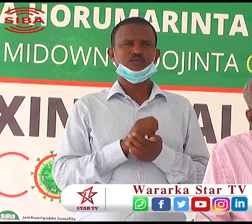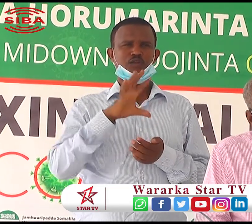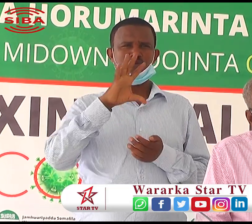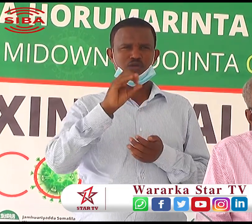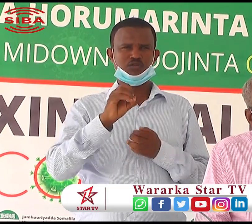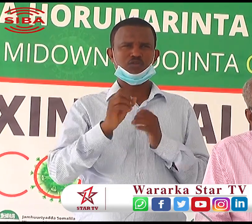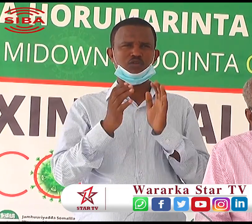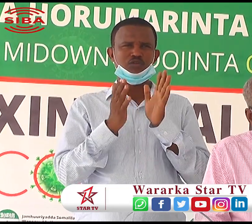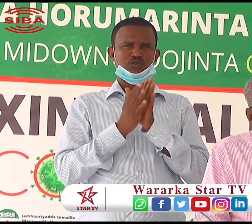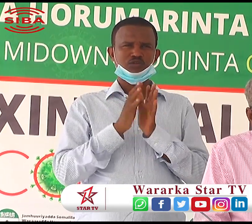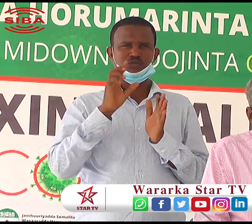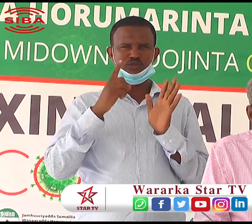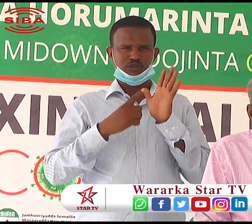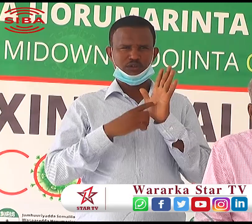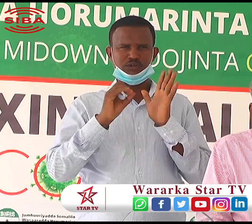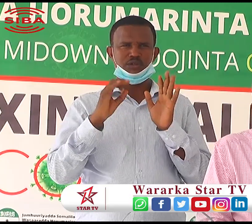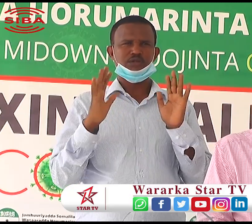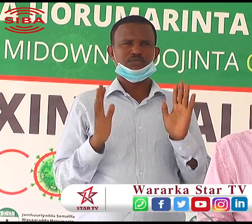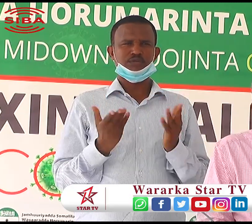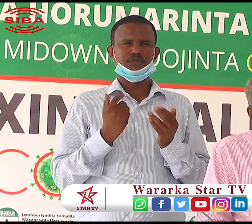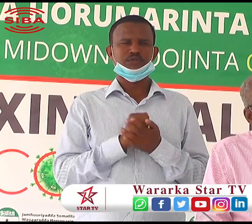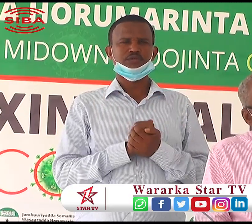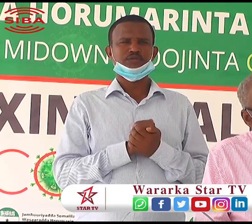56 laakiin